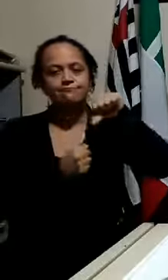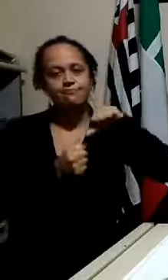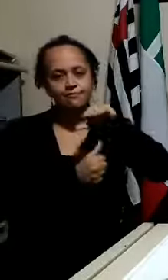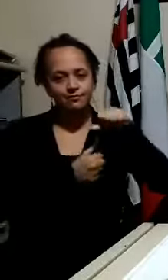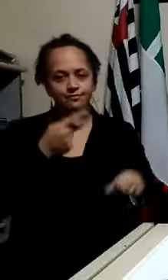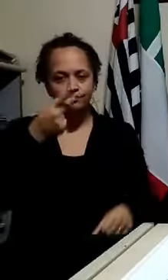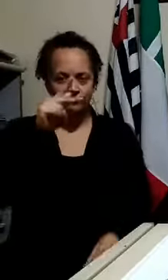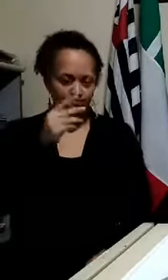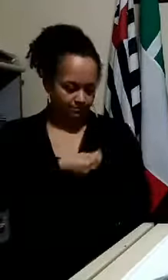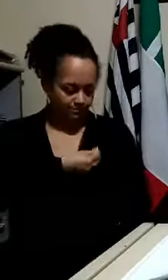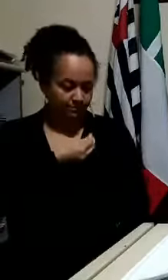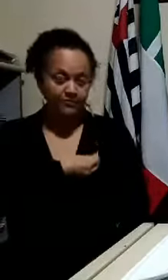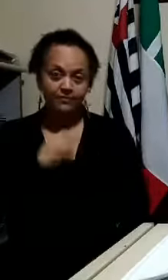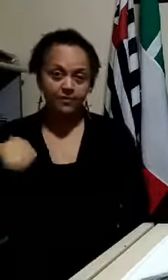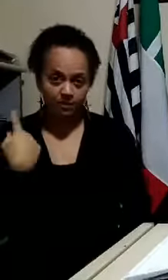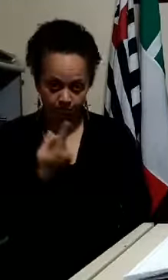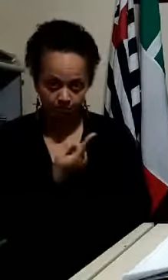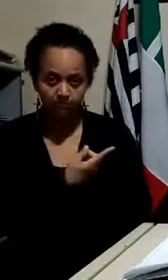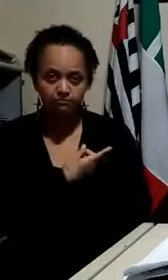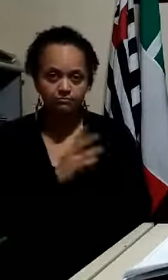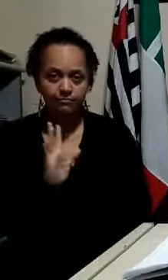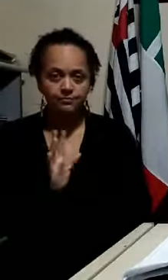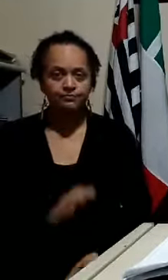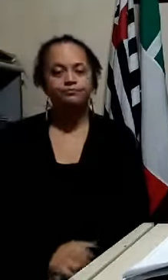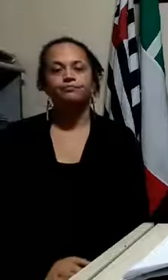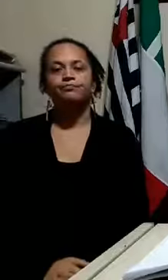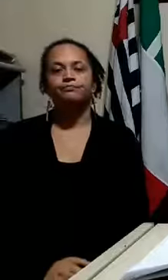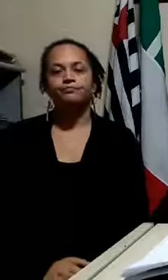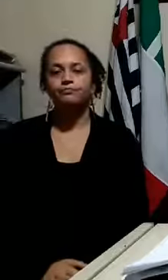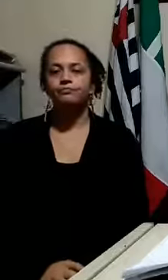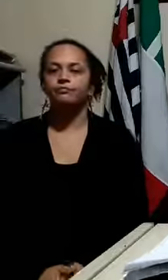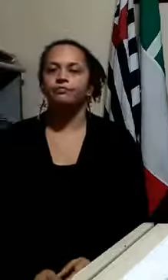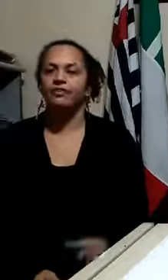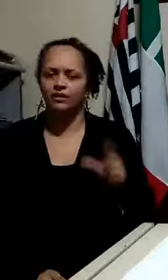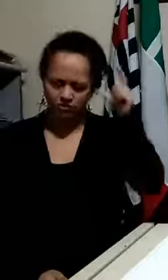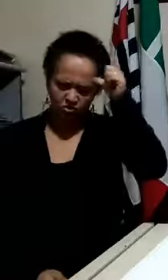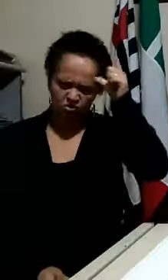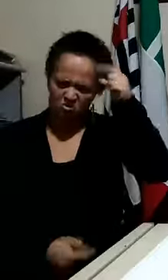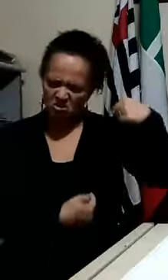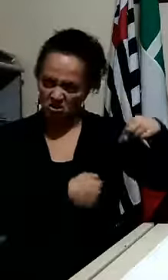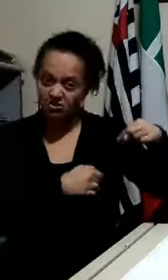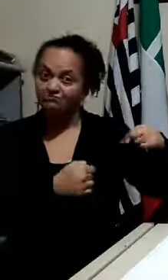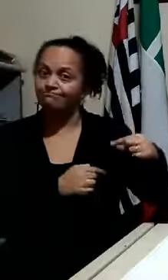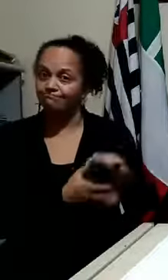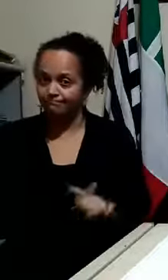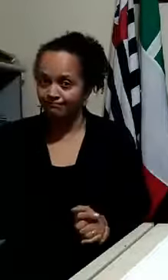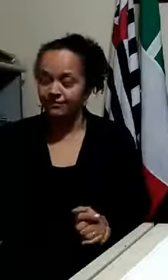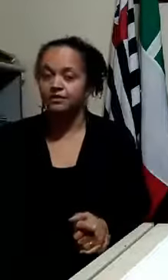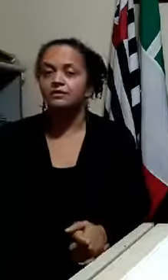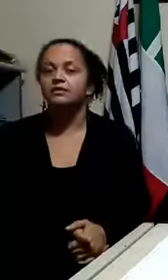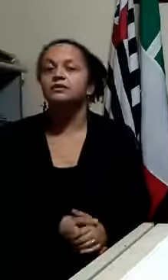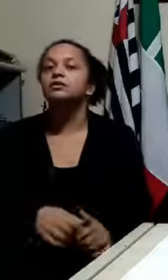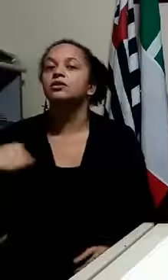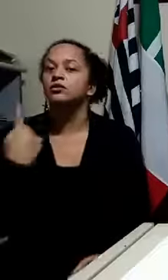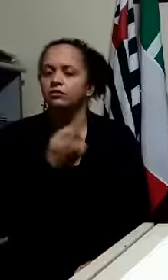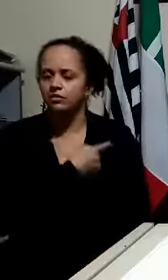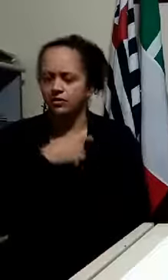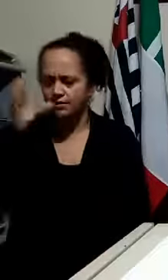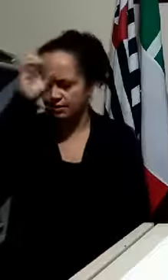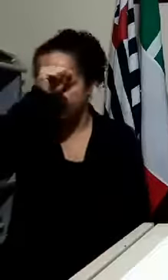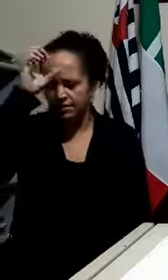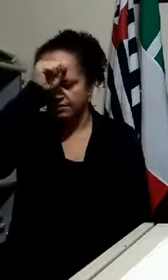na vida de todos nós, né? Agora, Satanás, nós aprendemos através dos 3 primeiros